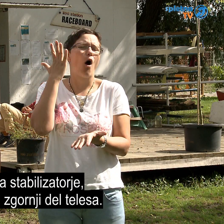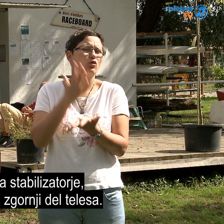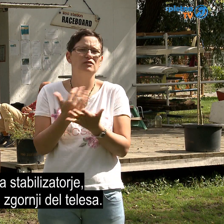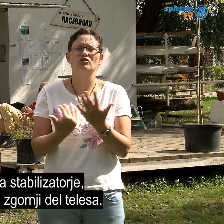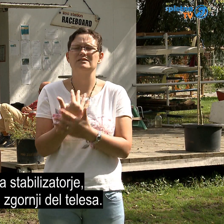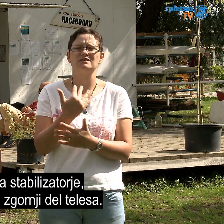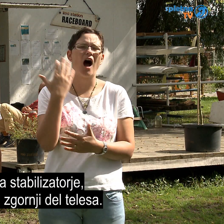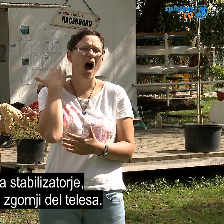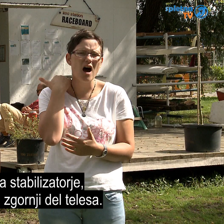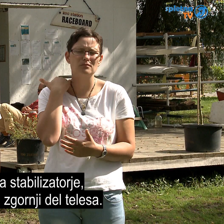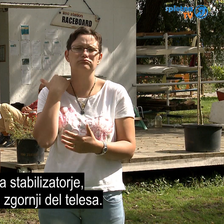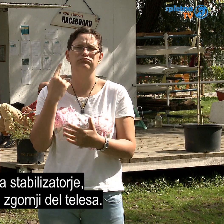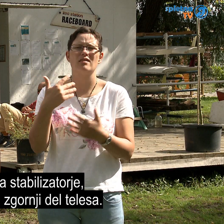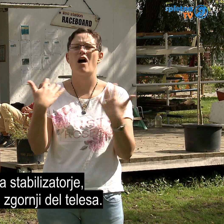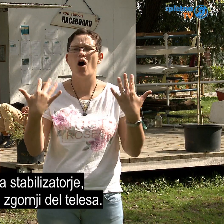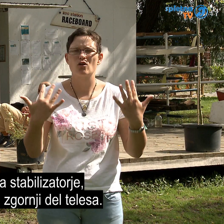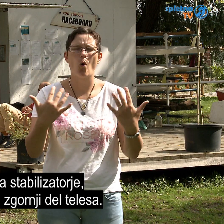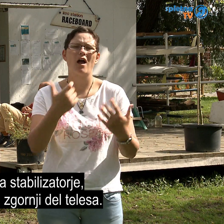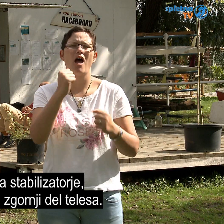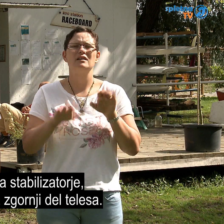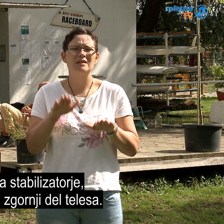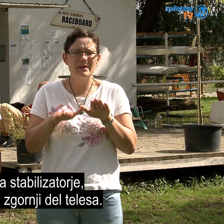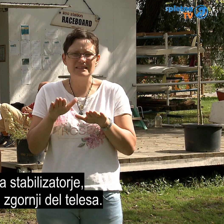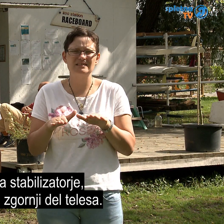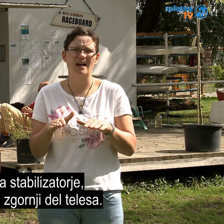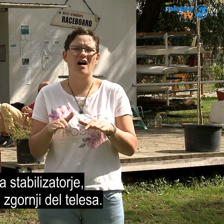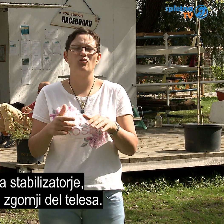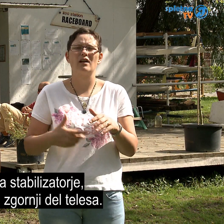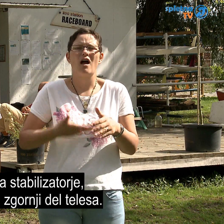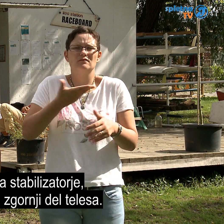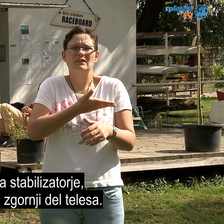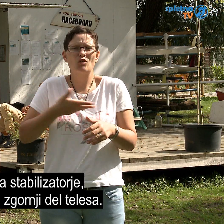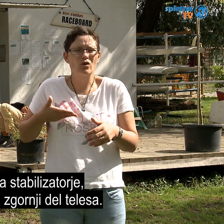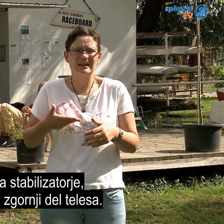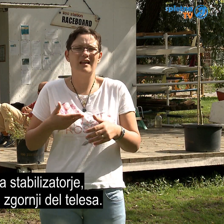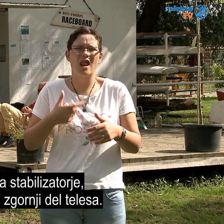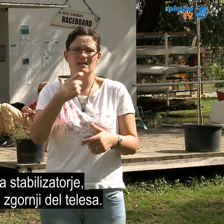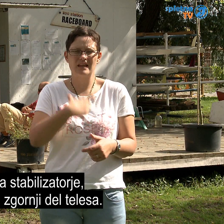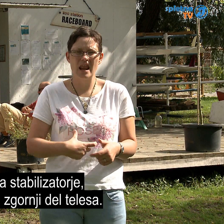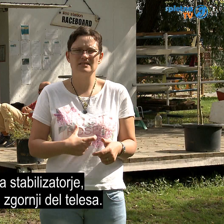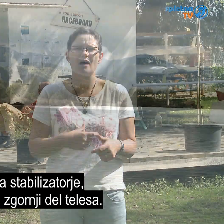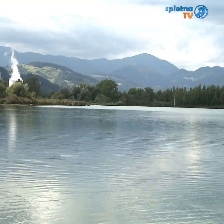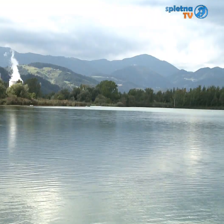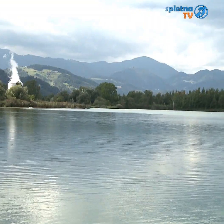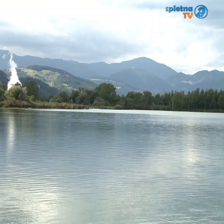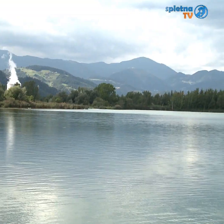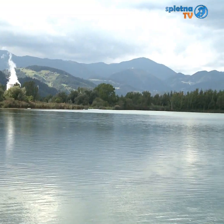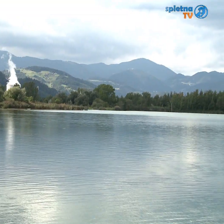za stabilizatorje, za roke, za zgornji del telesa.